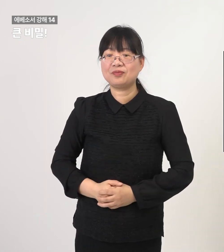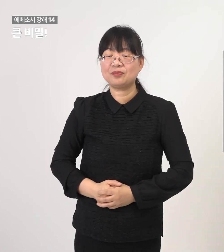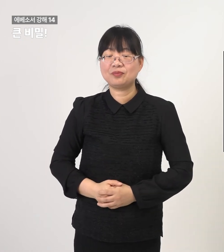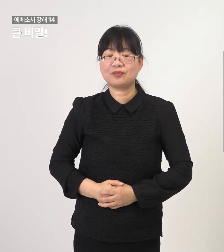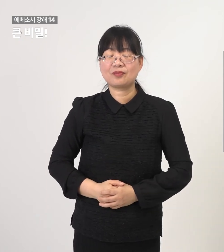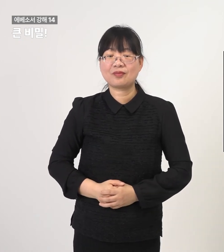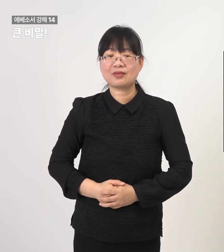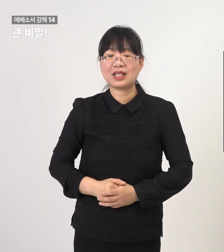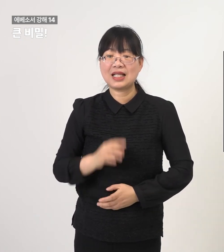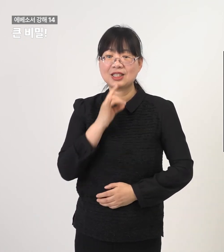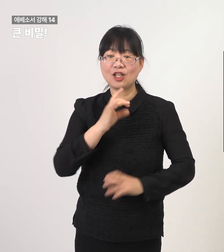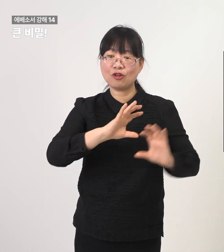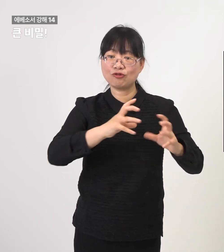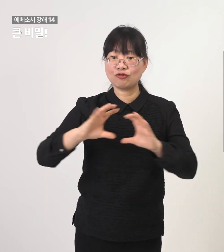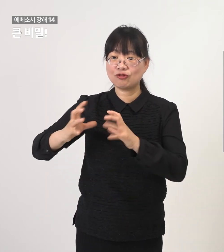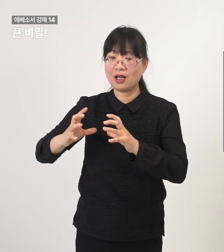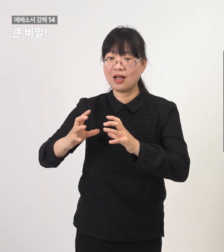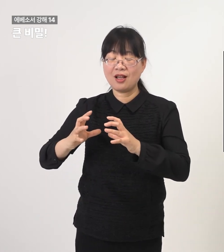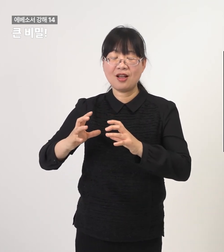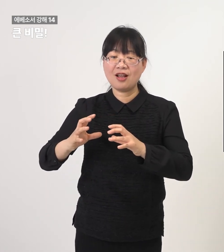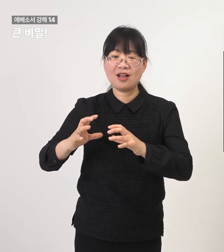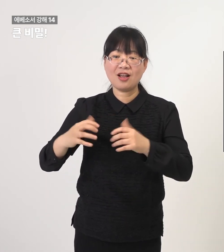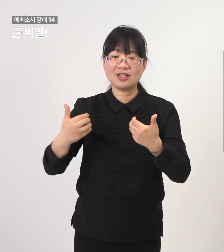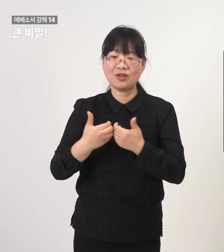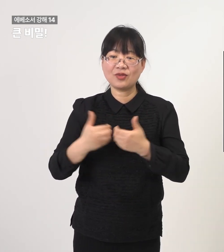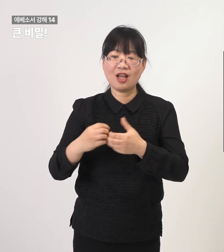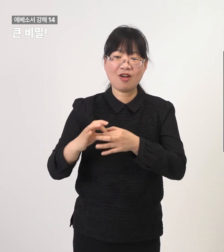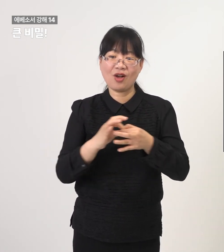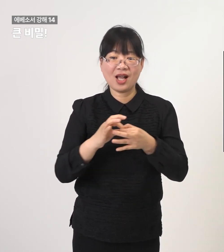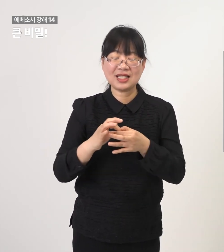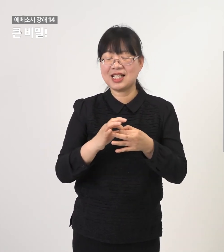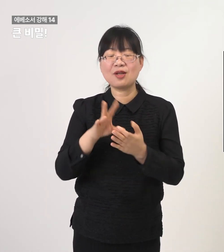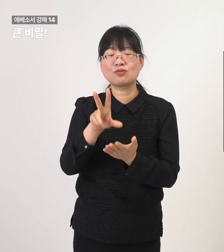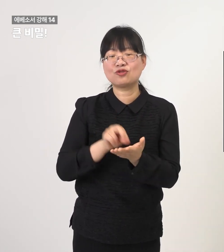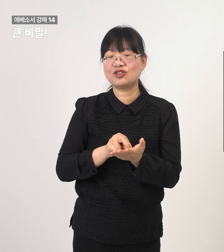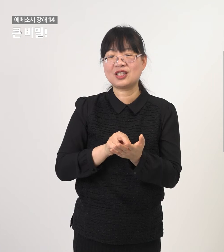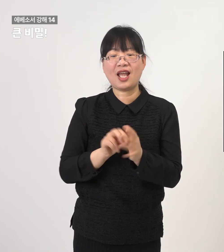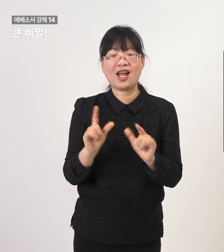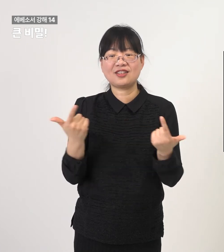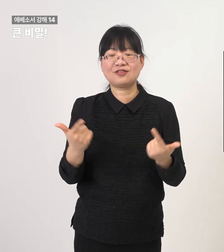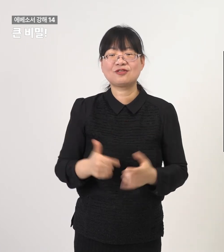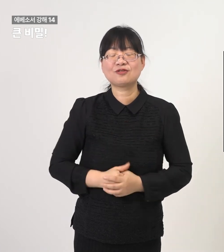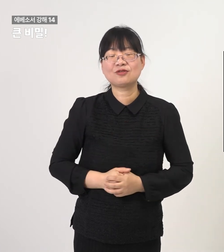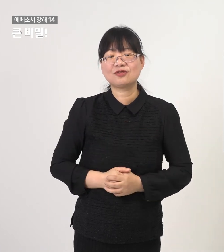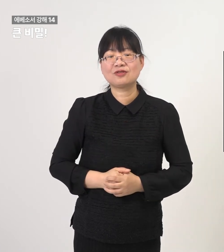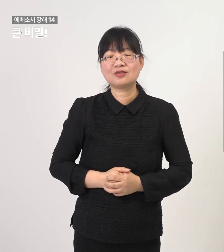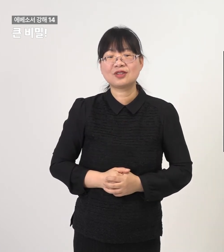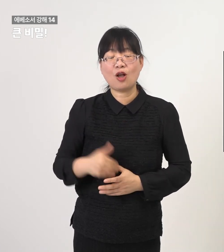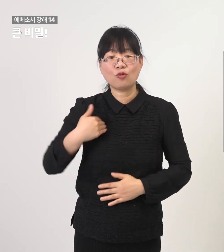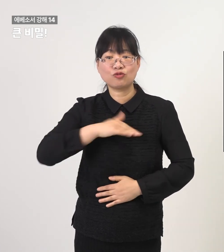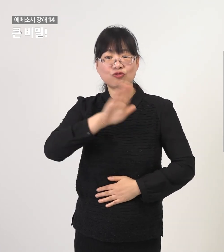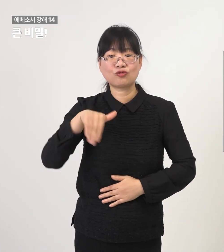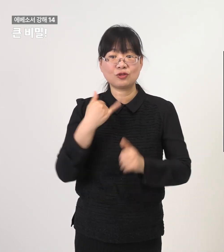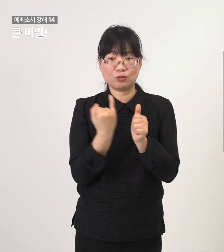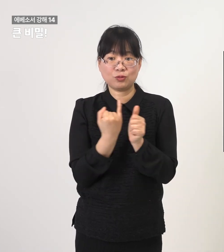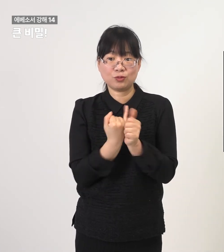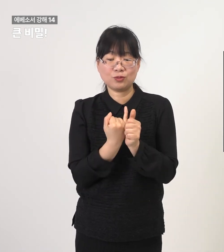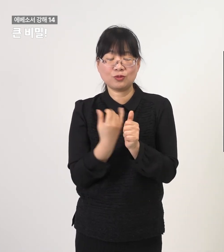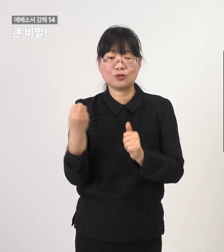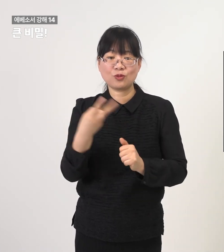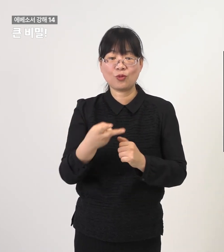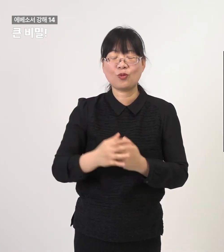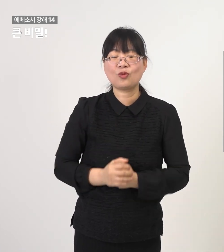그것은 단지 국가 간에만 국한된 문제는 아니에요. 우리의 부부관계,